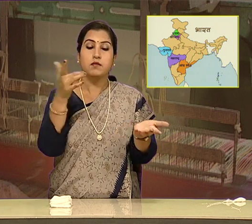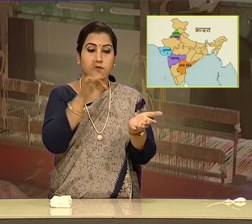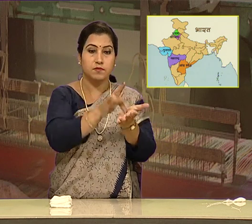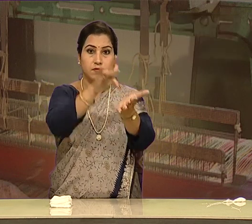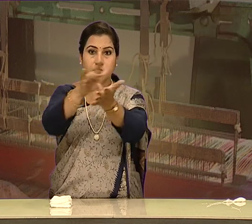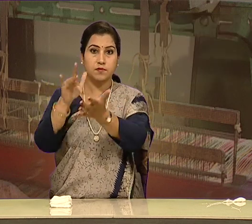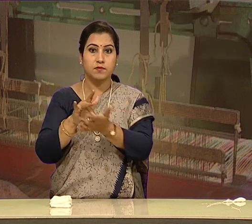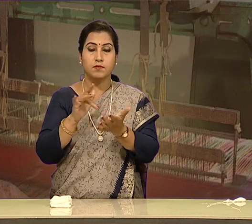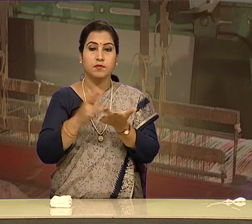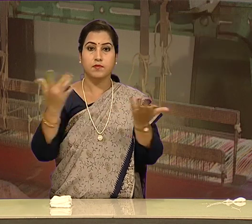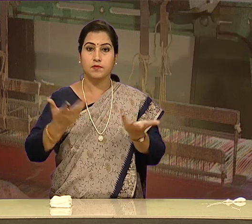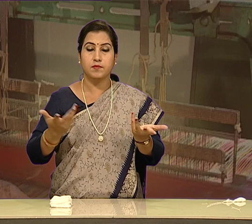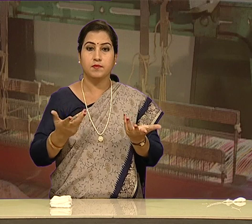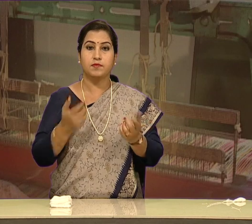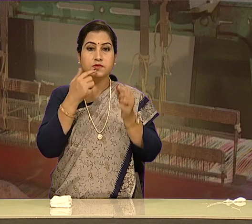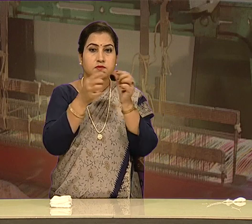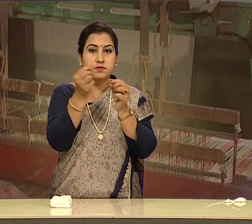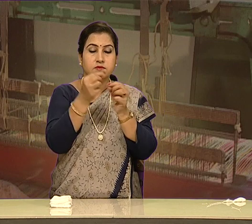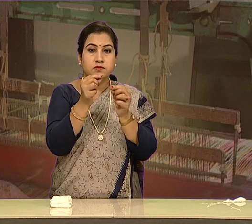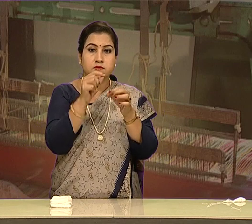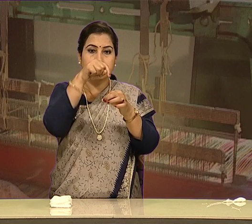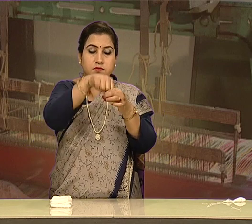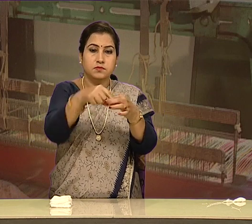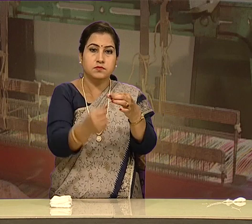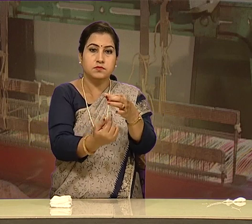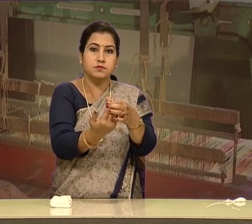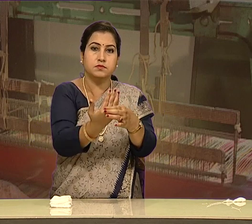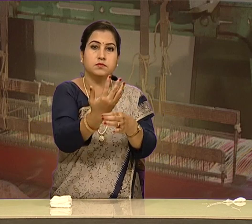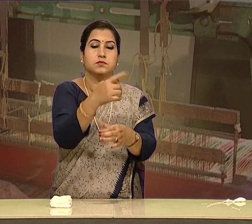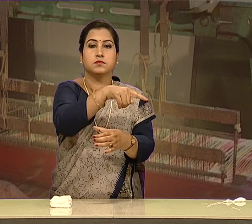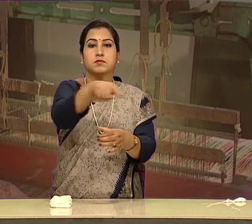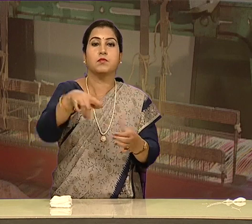पैदावार हमारे देश में कहां कहां होती है।